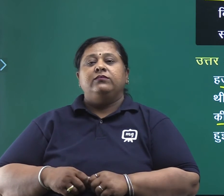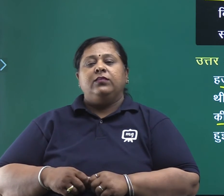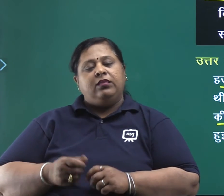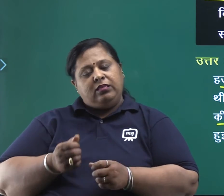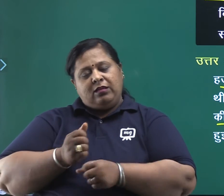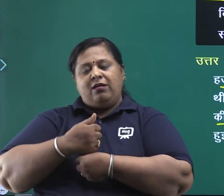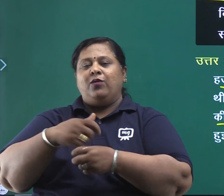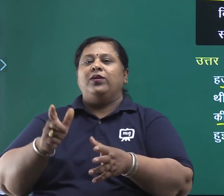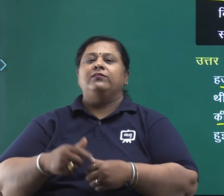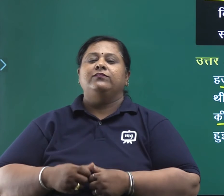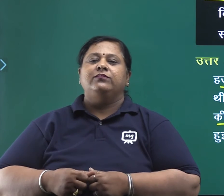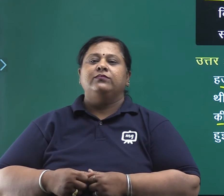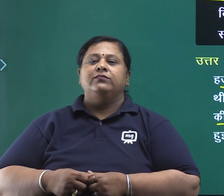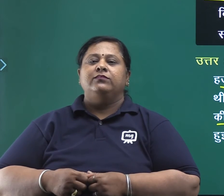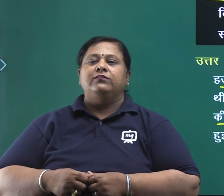तैयार हुई।